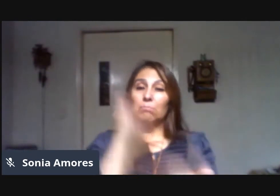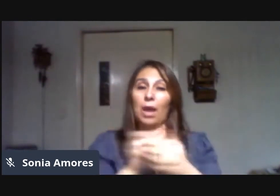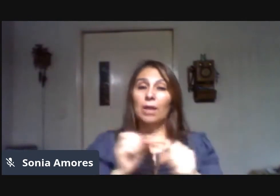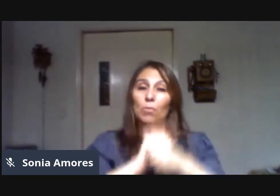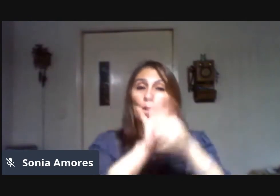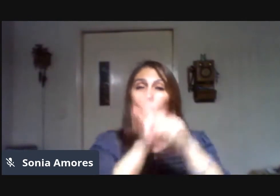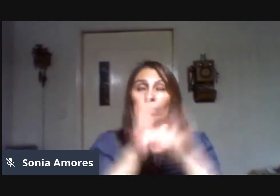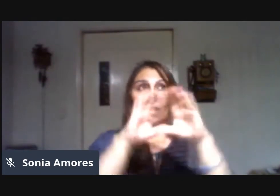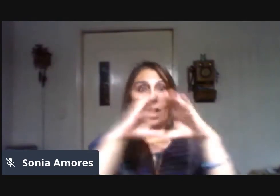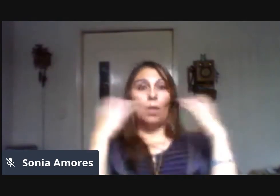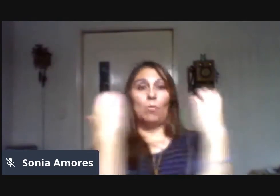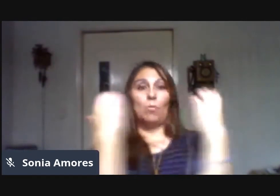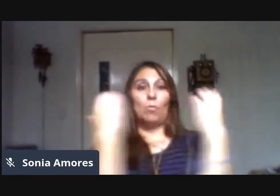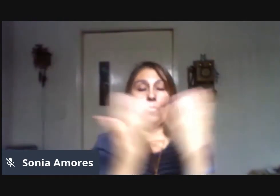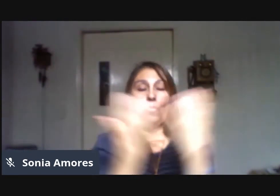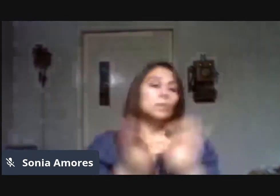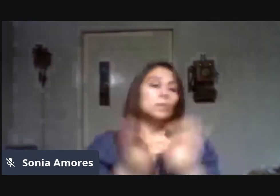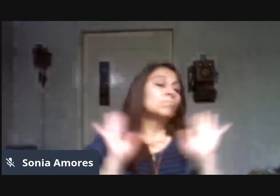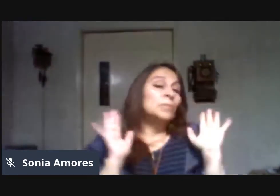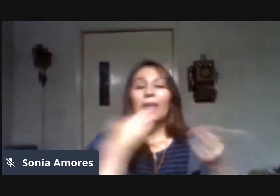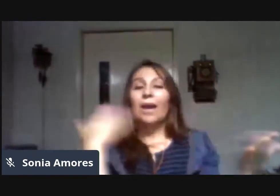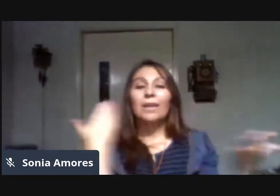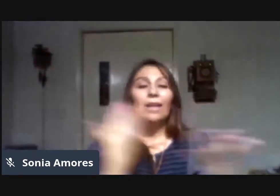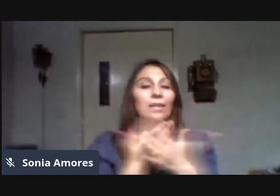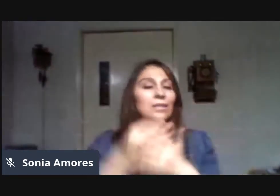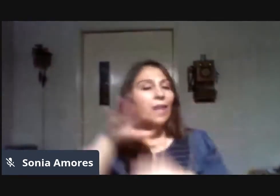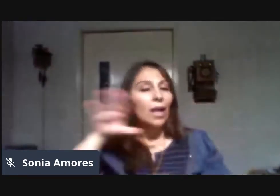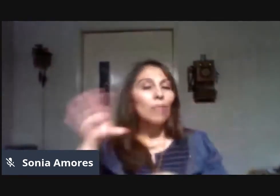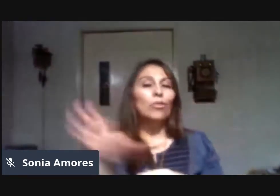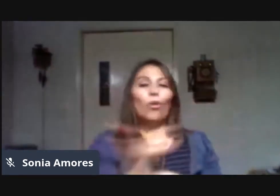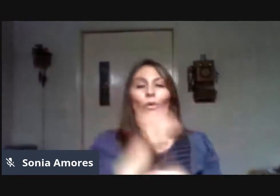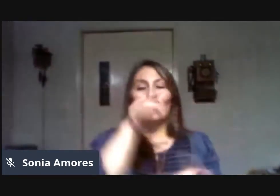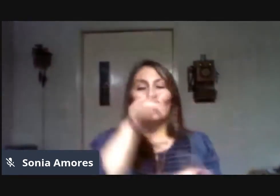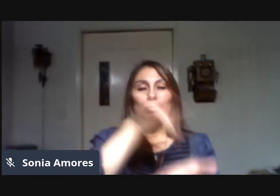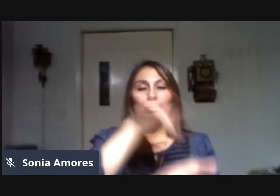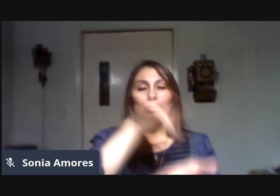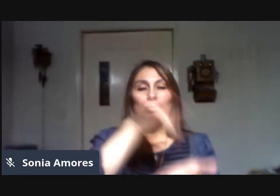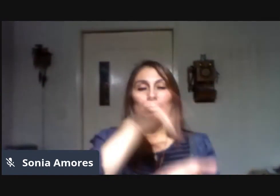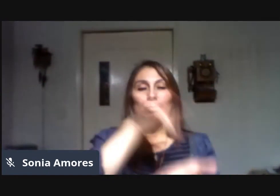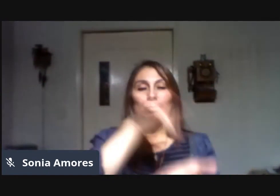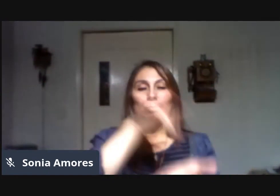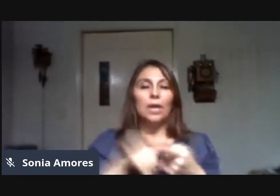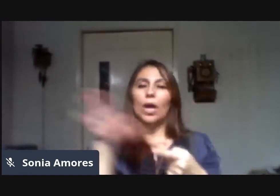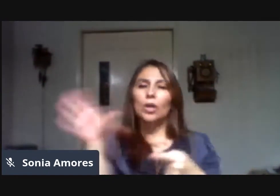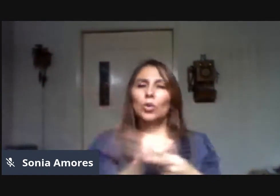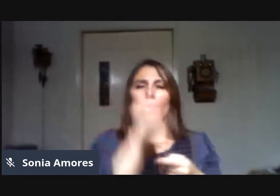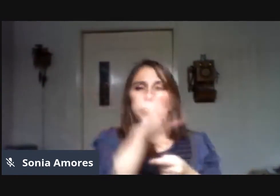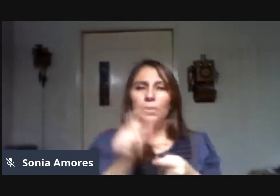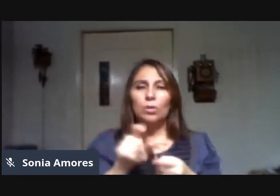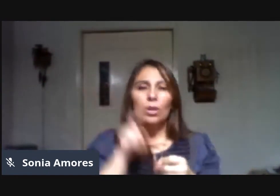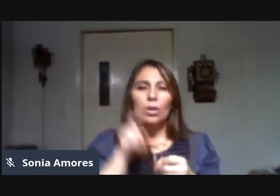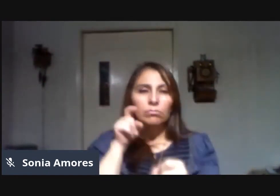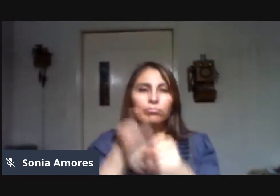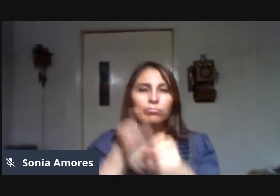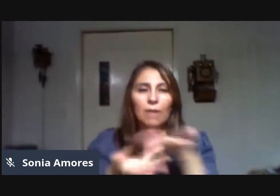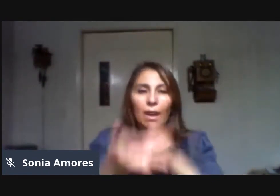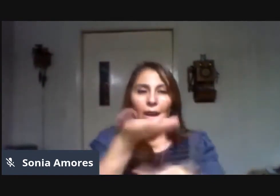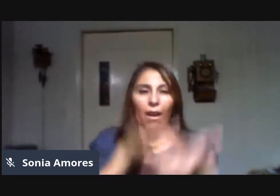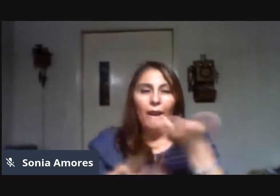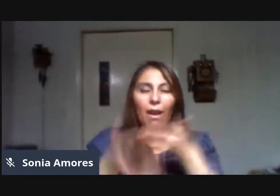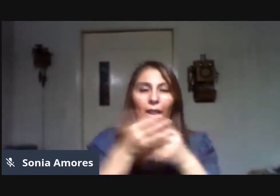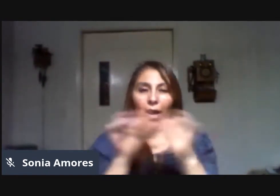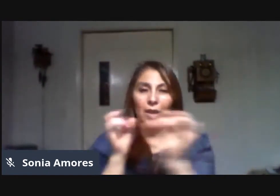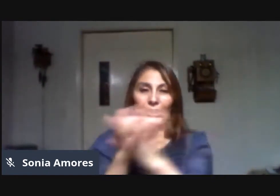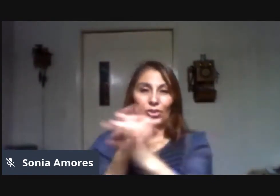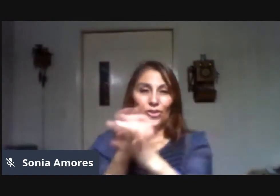y nos resta agradecerles a todos nuestros participantes, a todas las personas que estuvieron interactuando a través de nuestro